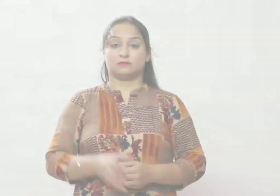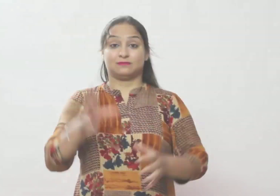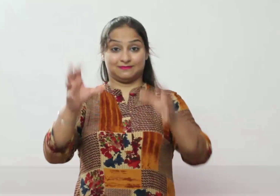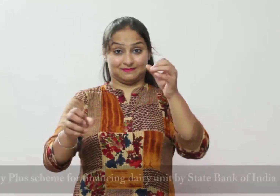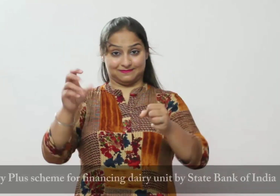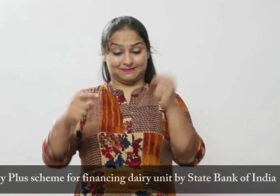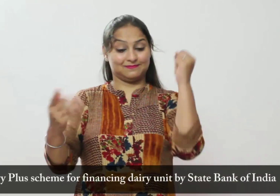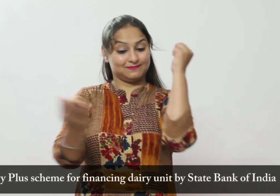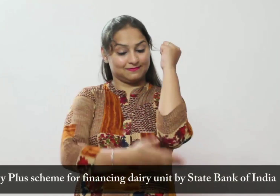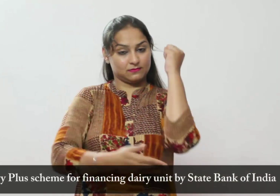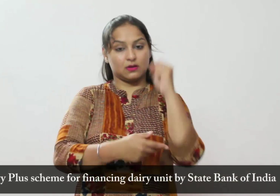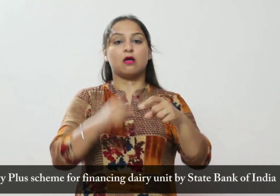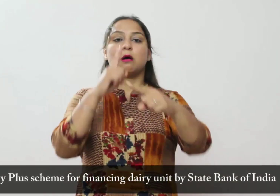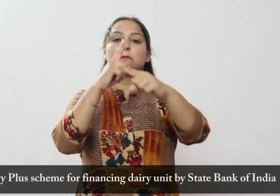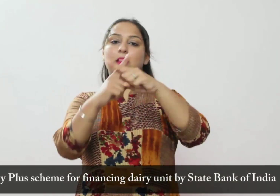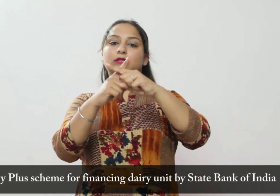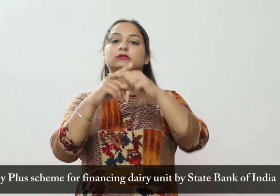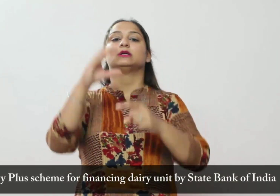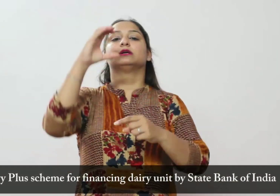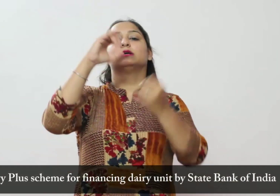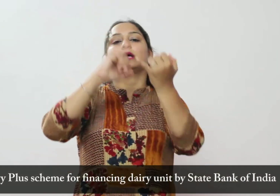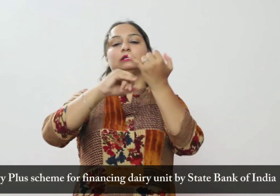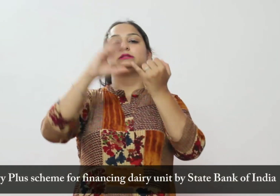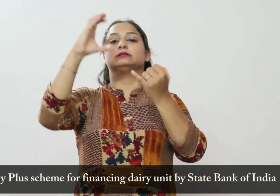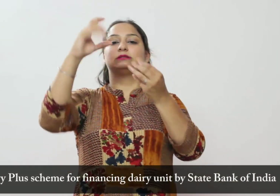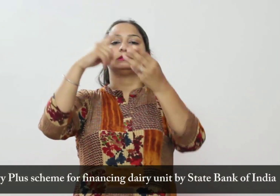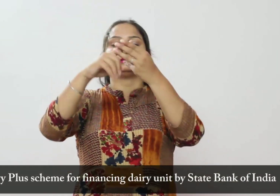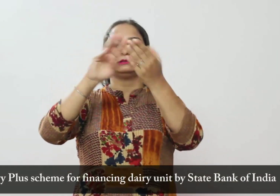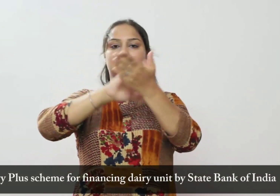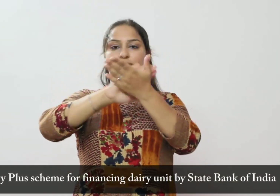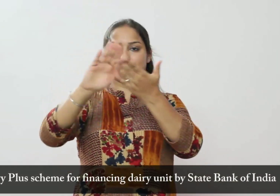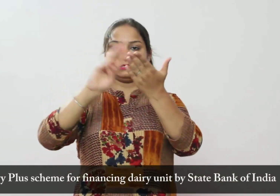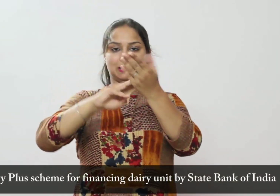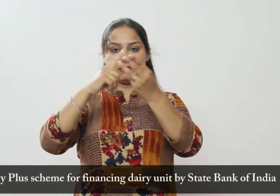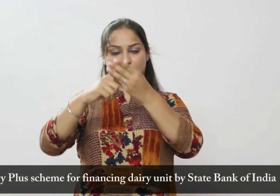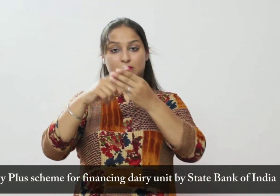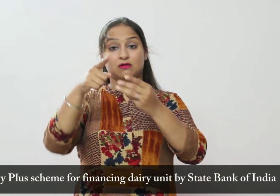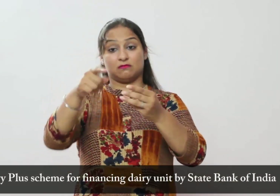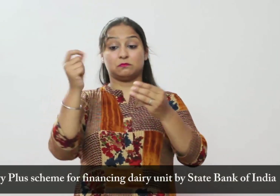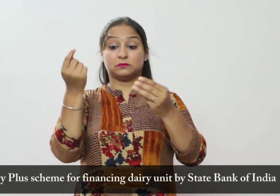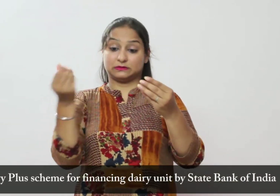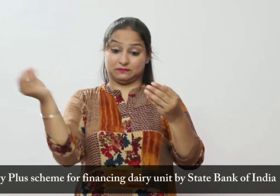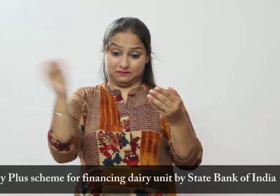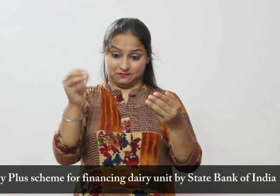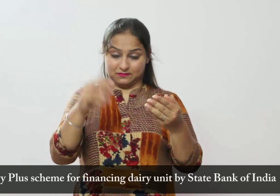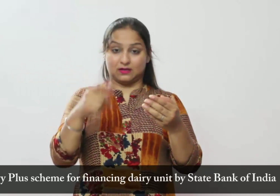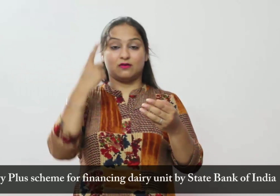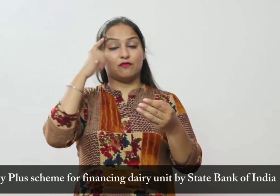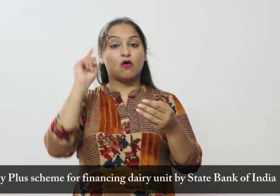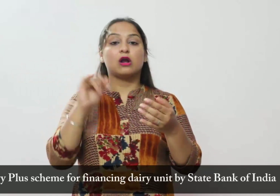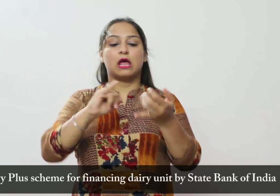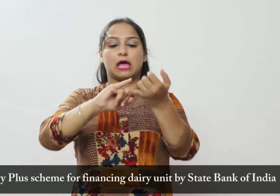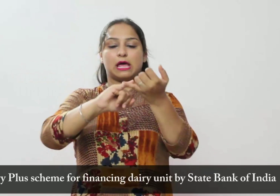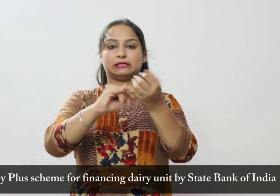नंबर 2, भारतीय स्टेट बैंक द्वारा डेयरी इकाई के वित्त पोषण के लिए डेयरी प्लस योजना।